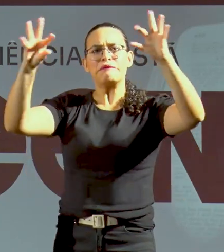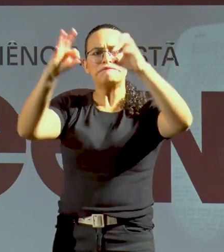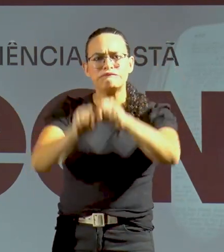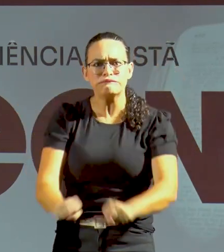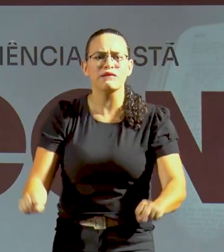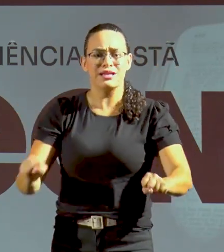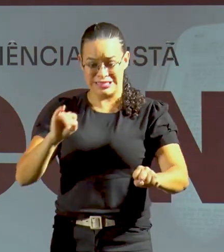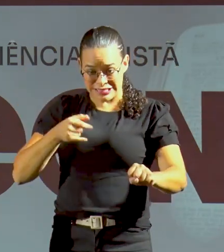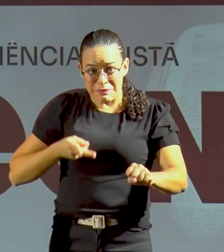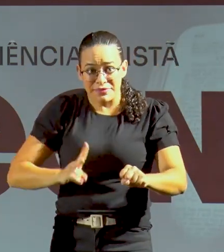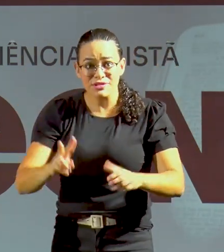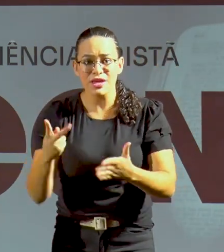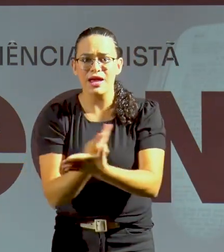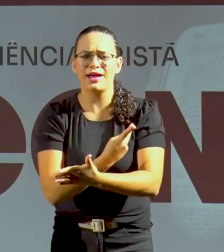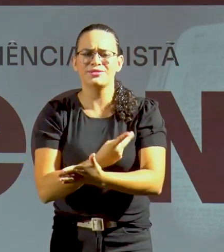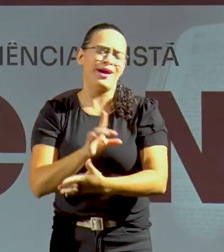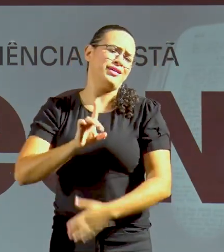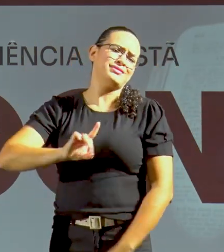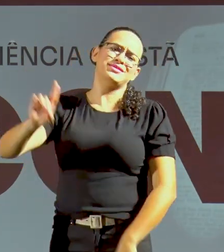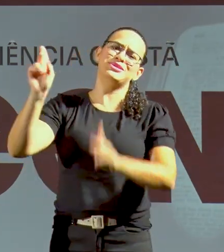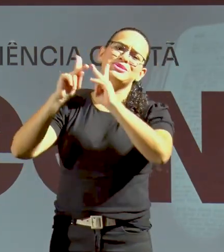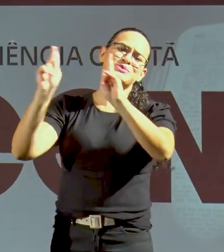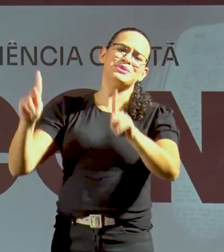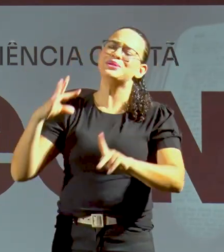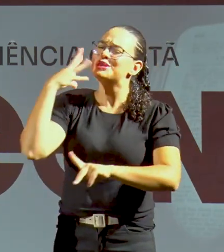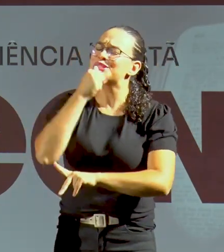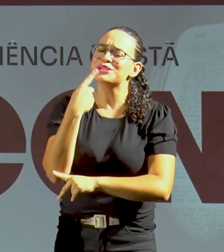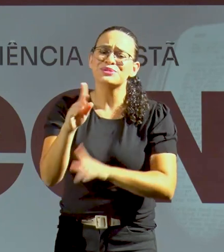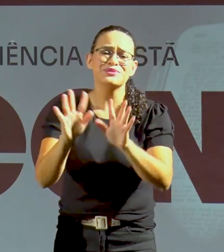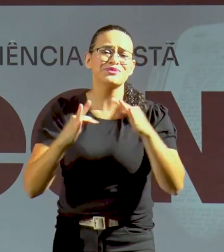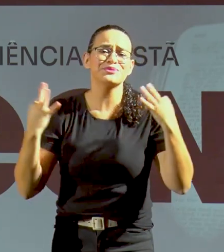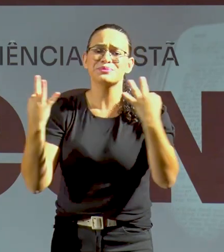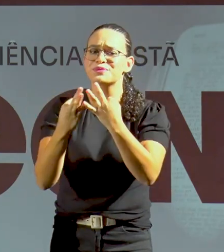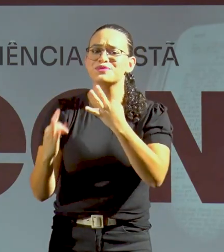Deus tem uma família linda preparada para você